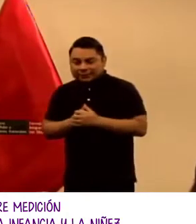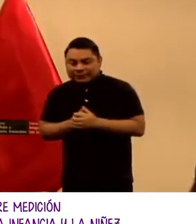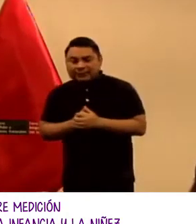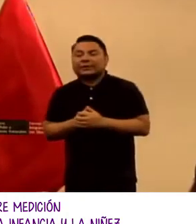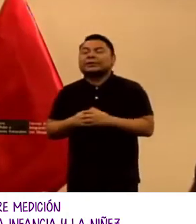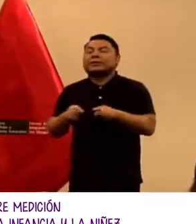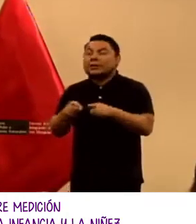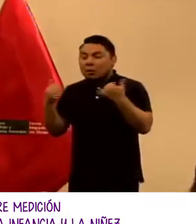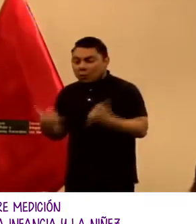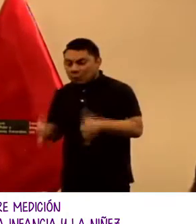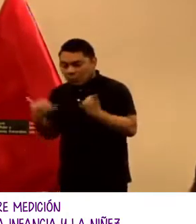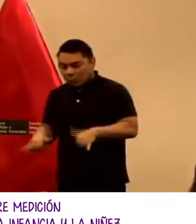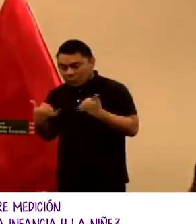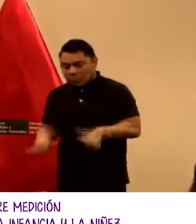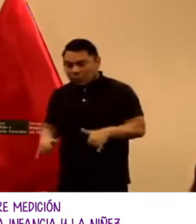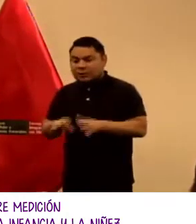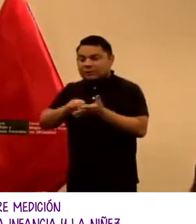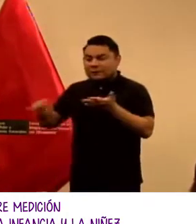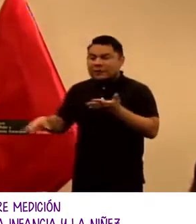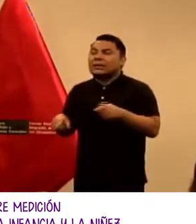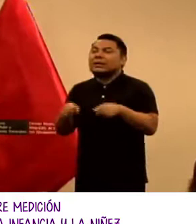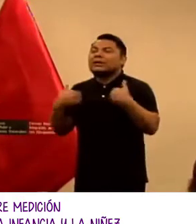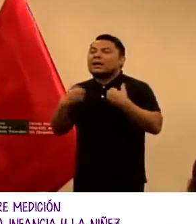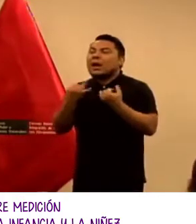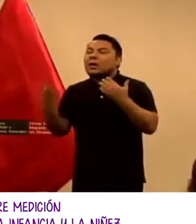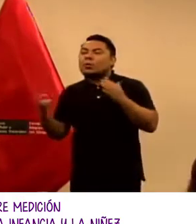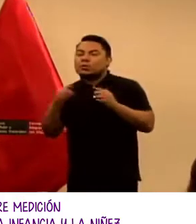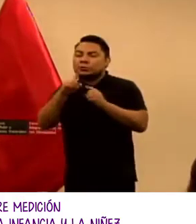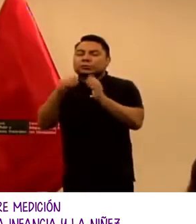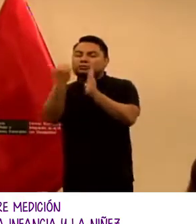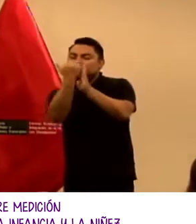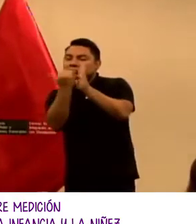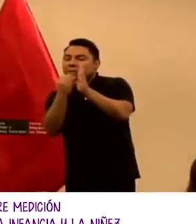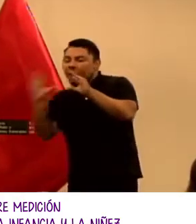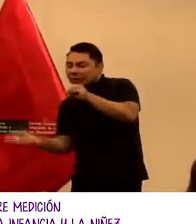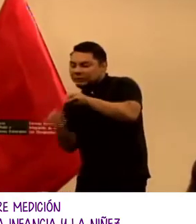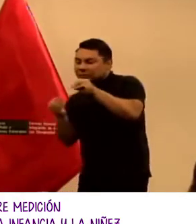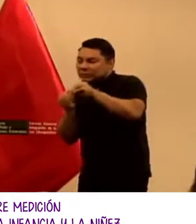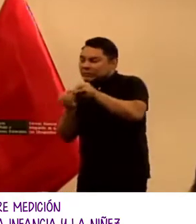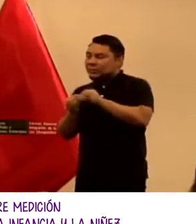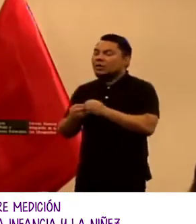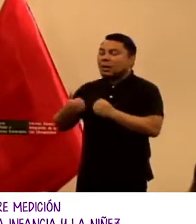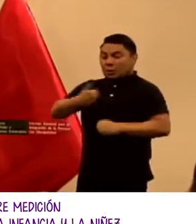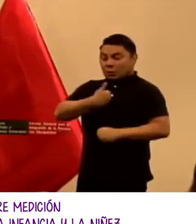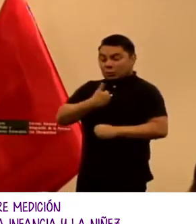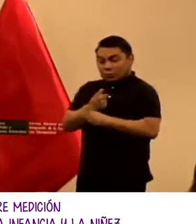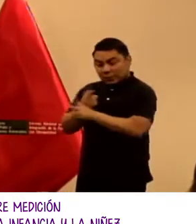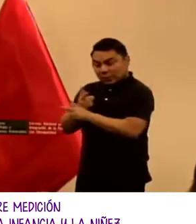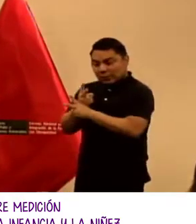y jugar, y tiene algunos ámbitos adicionales, que son el autocuidado,